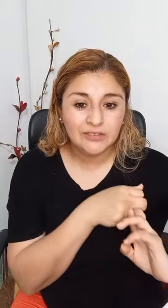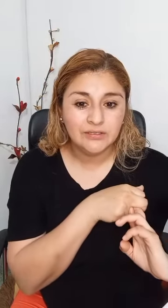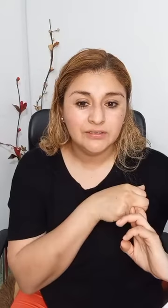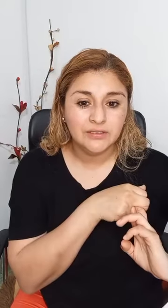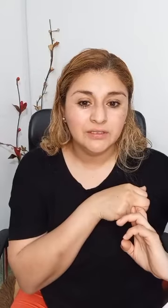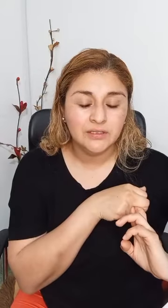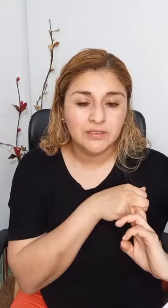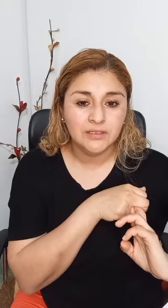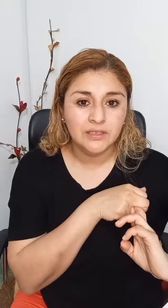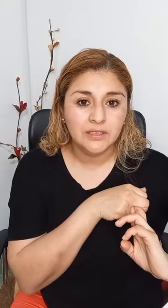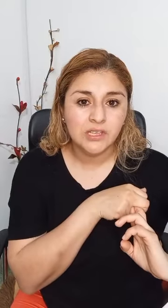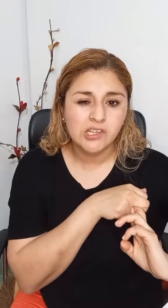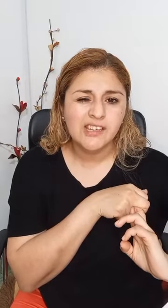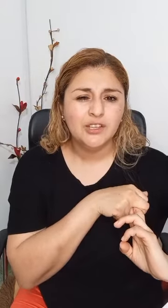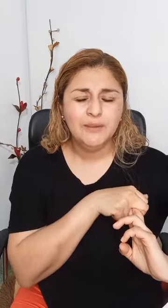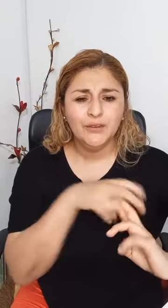mirando?